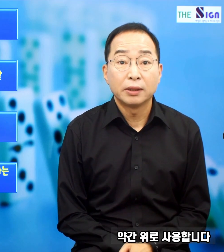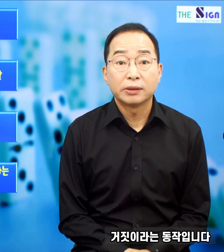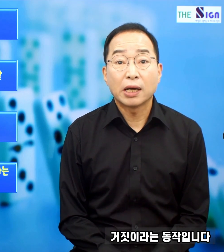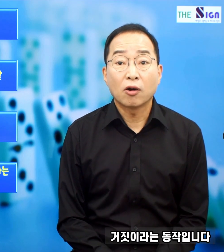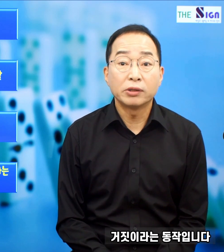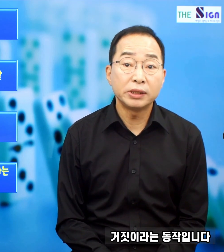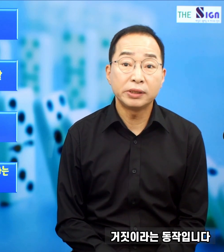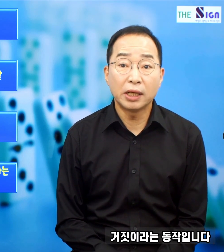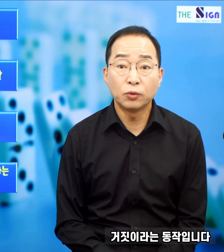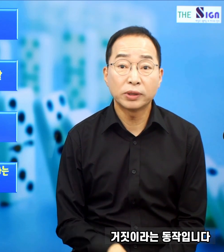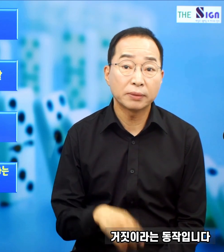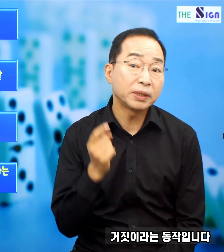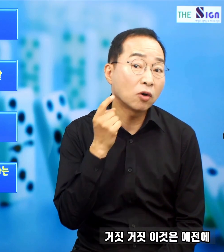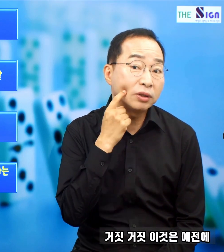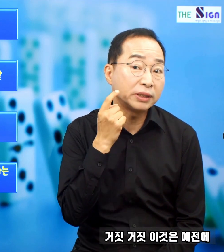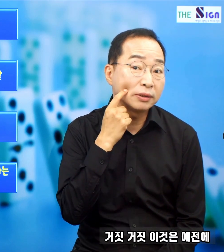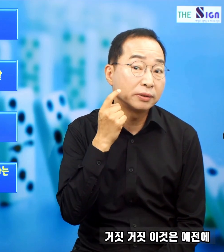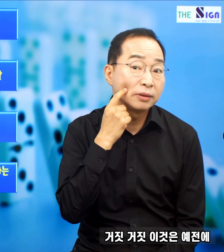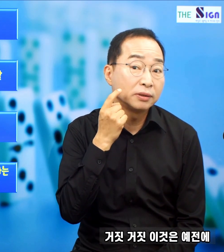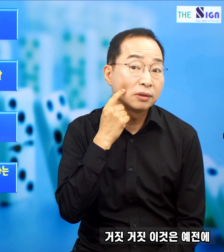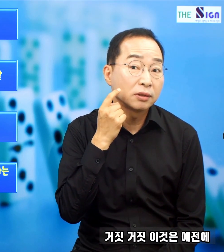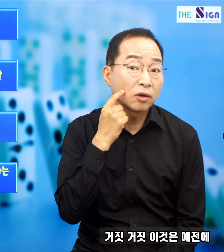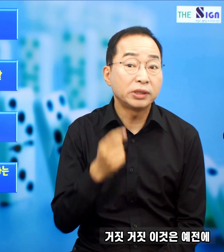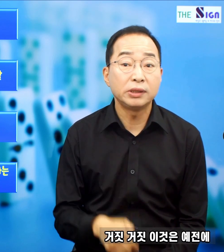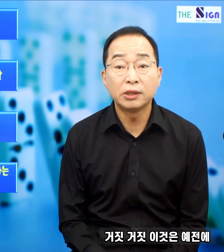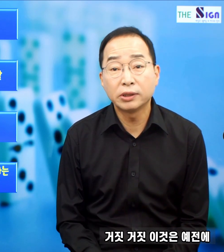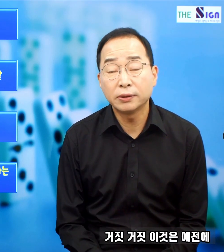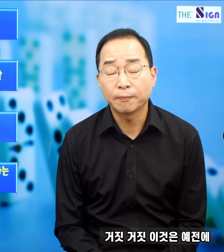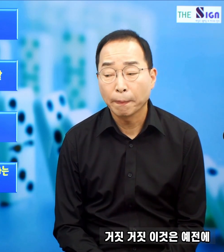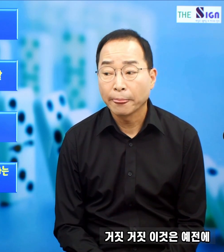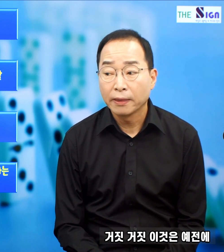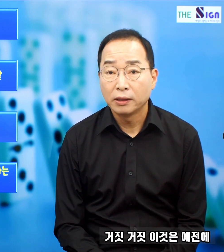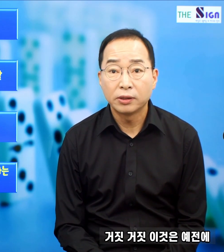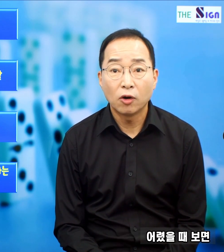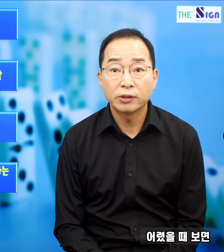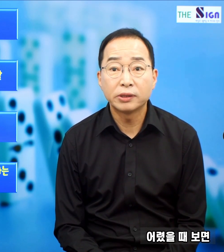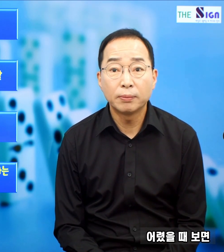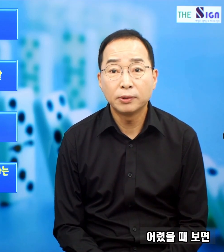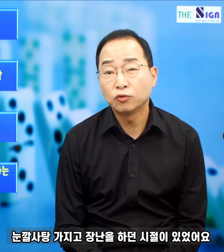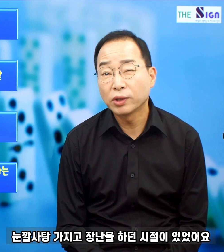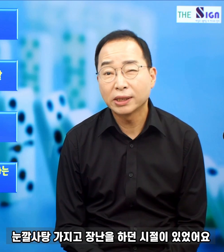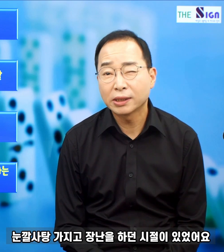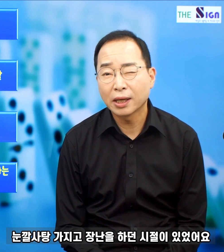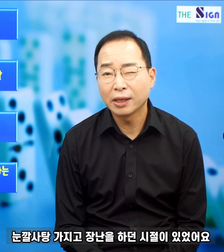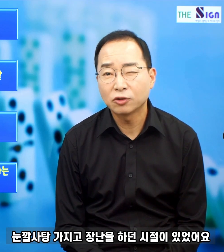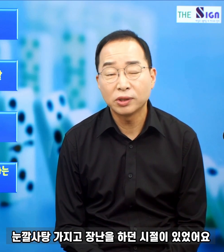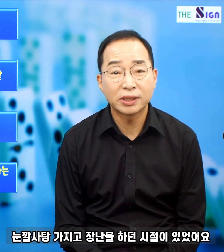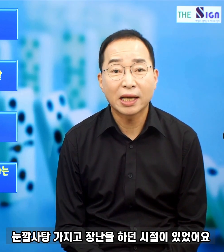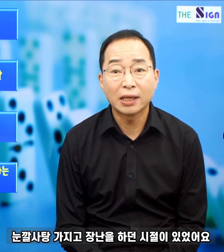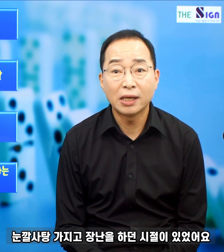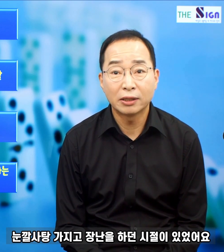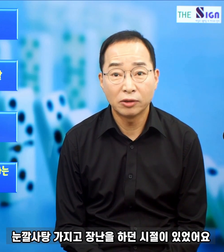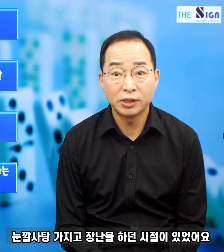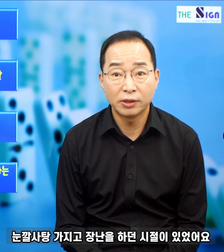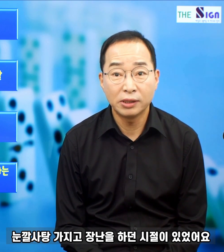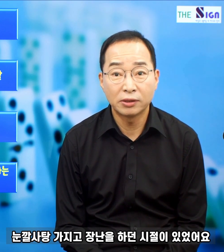자, 거짓이라는 동작입니다. 거짓, 이것은 예전에 어렸을 때 보면 눈깔사탕 가지고 이제 장난을 하던 시절이